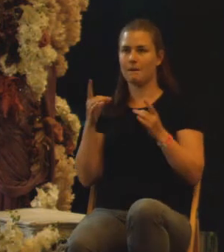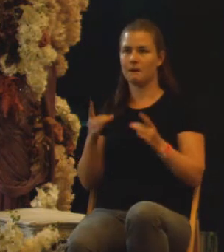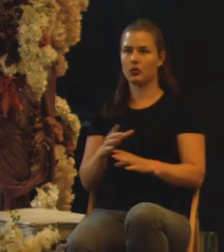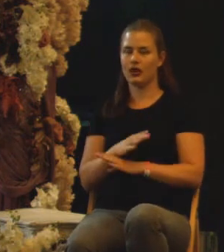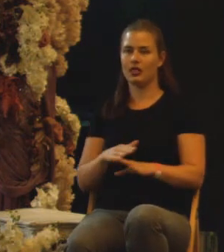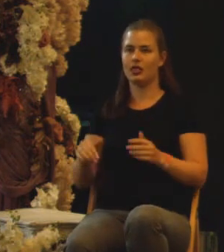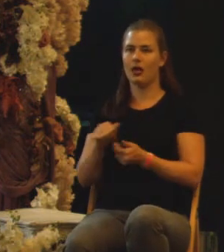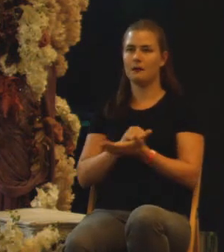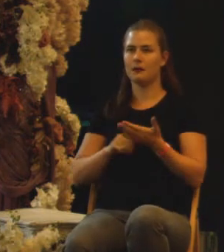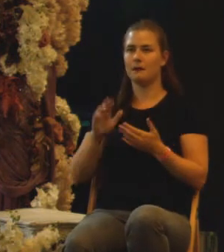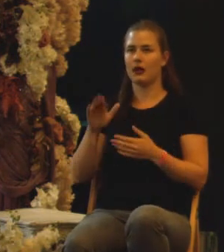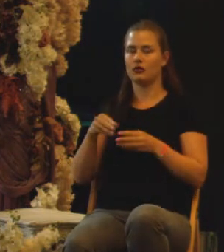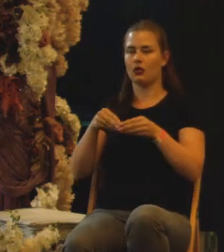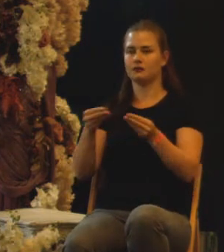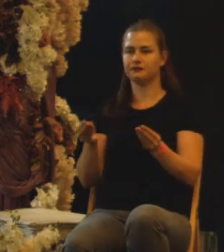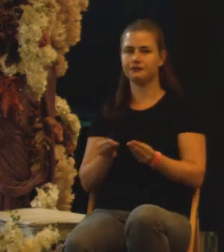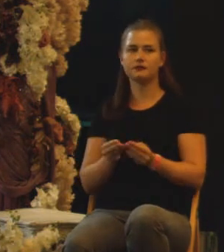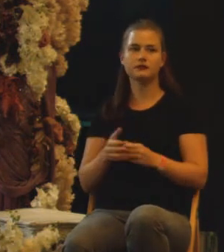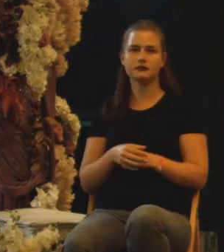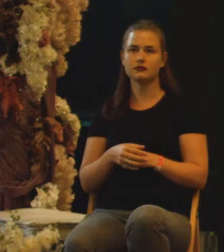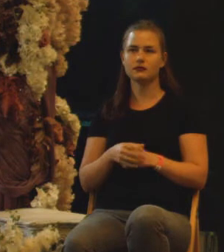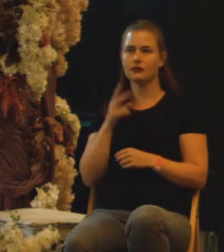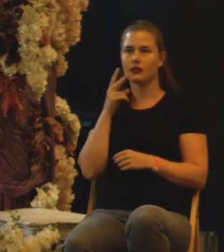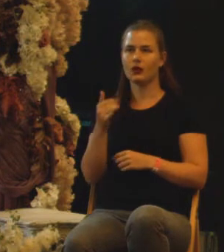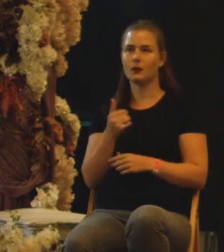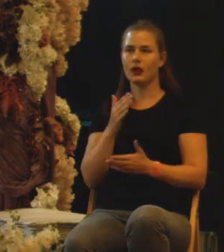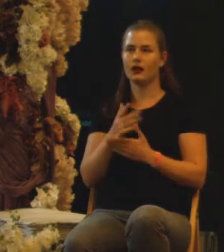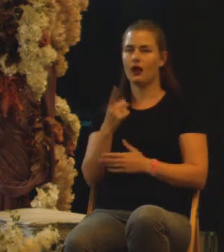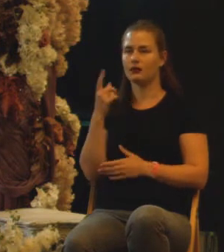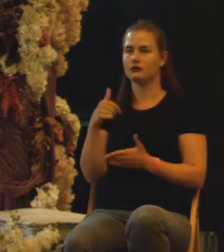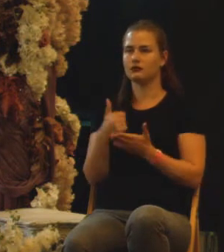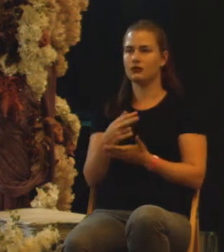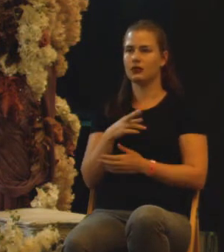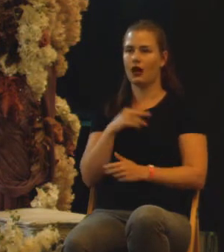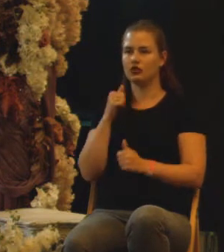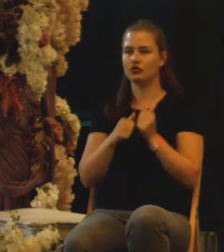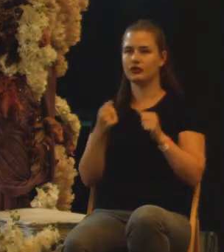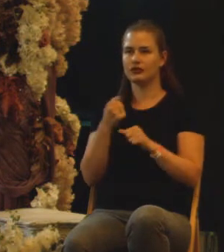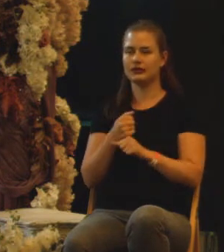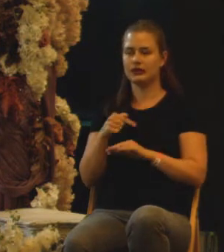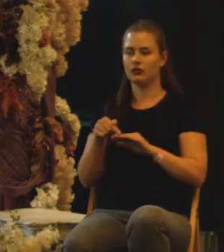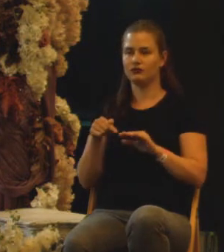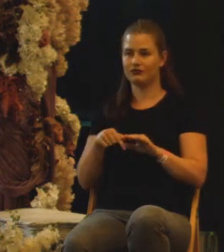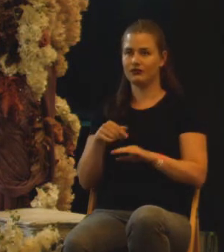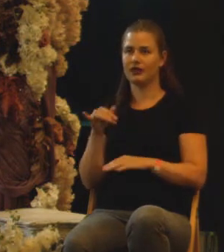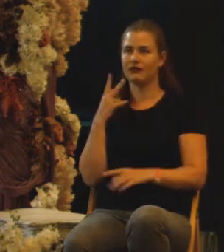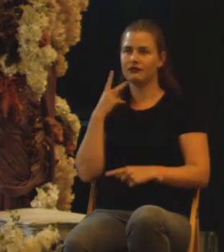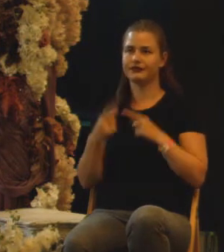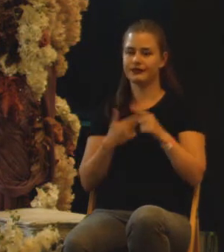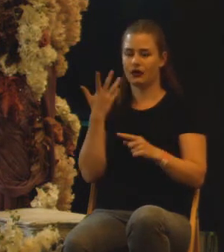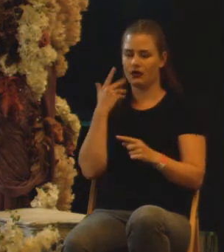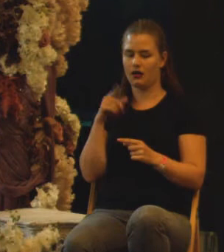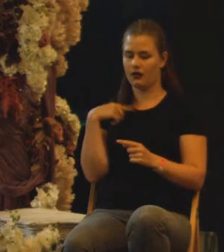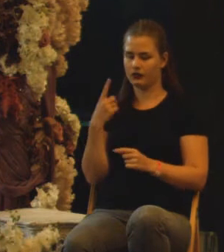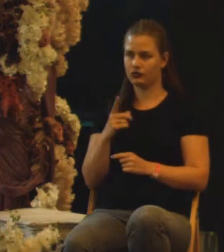не мыть потом миску. Смотрите, у меня есть одна фишка. Я часто делаю маникюр, и всегда, когда я